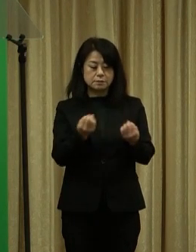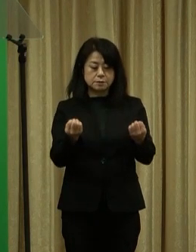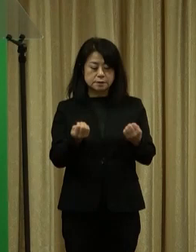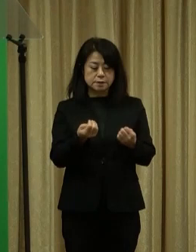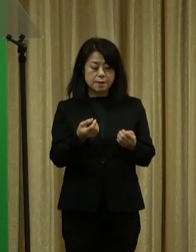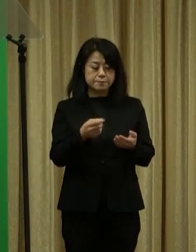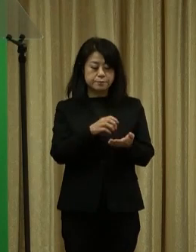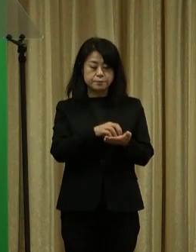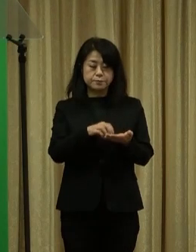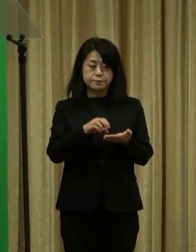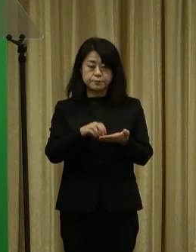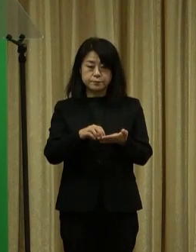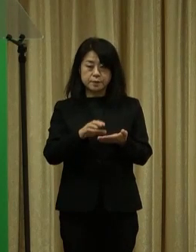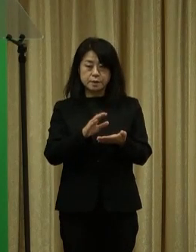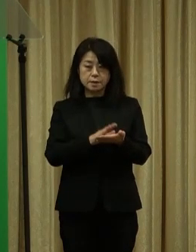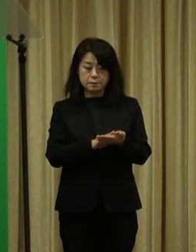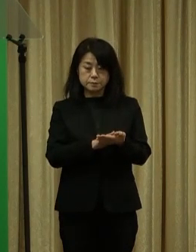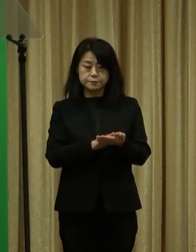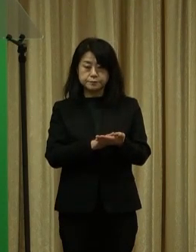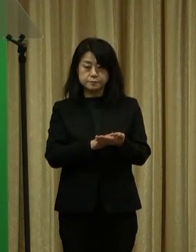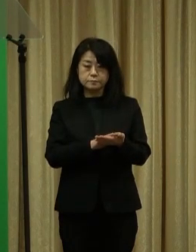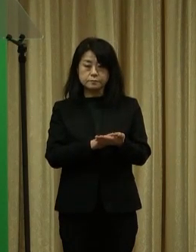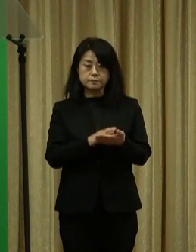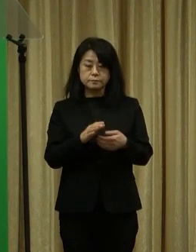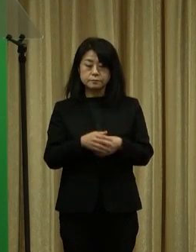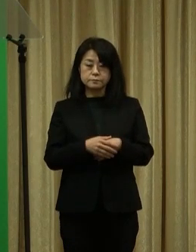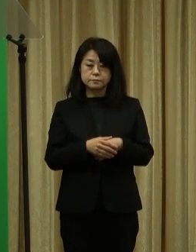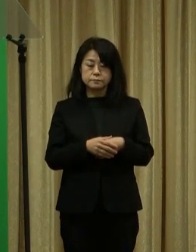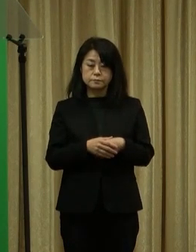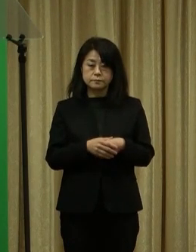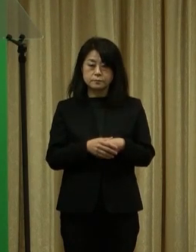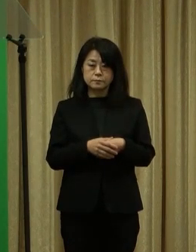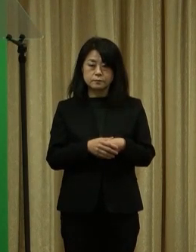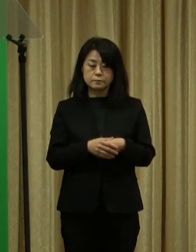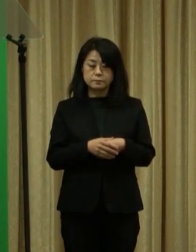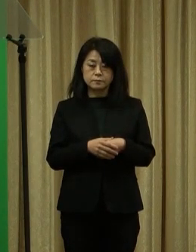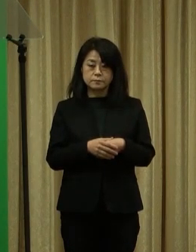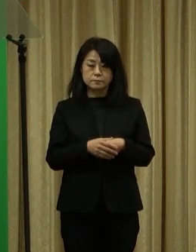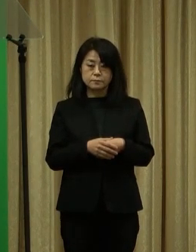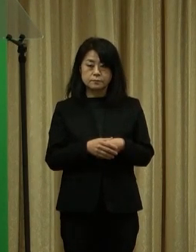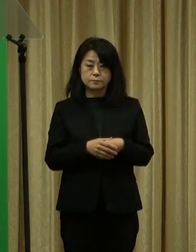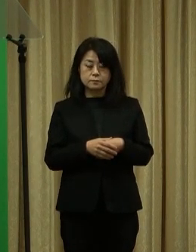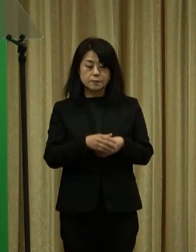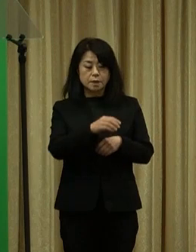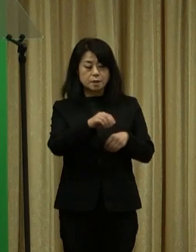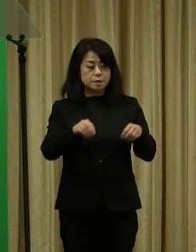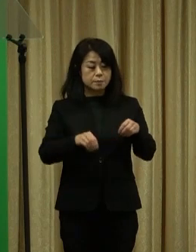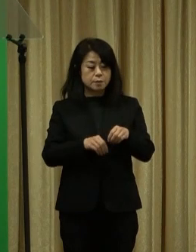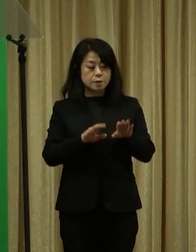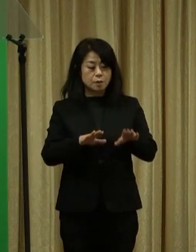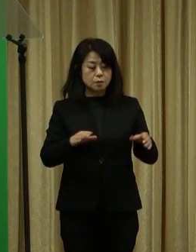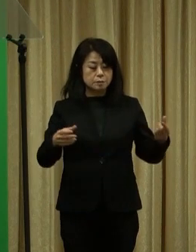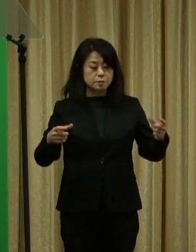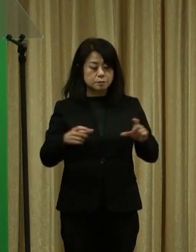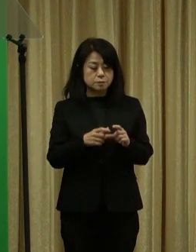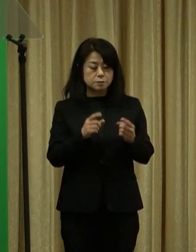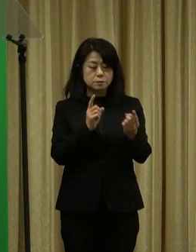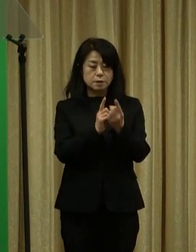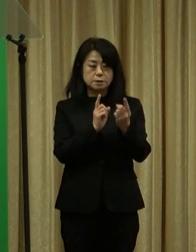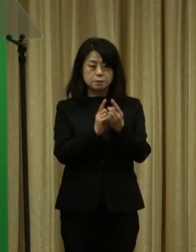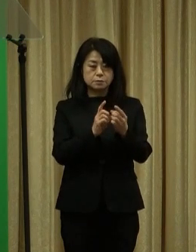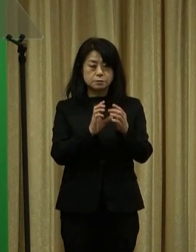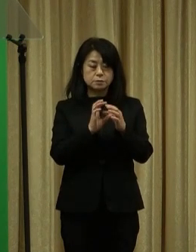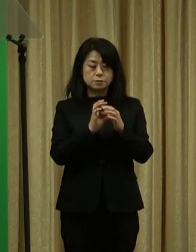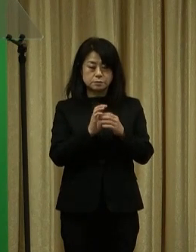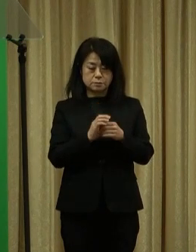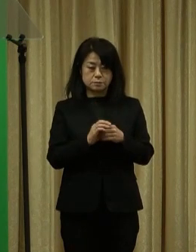んで、多方面にあると思うんですが、一方で少子化対策というところでいうと、先ほどご